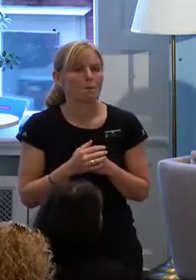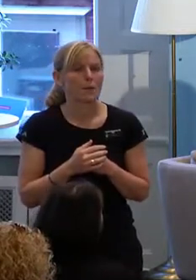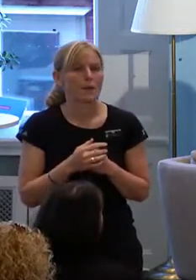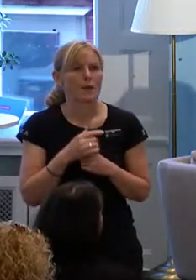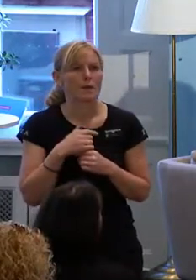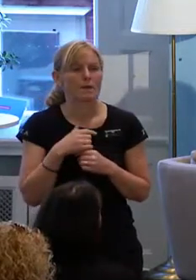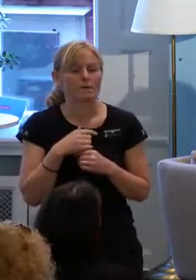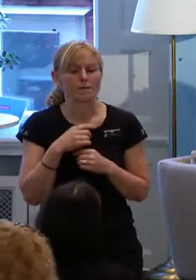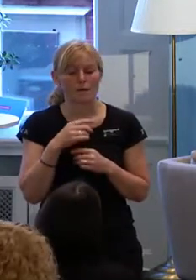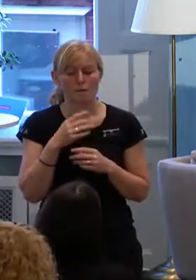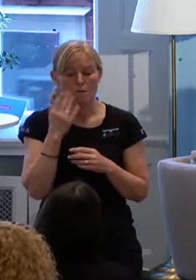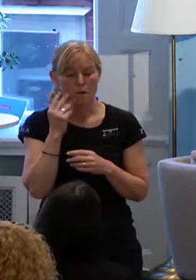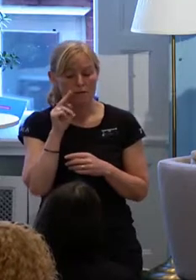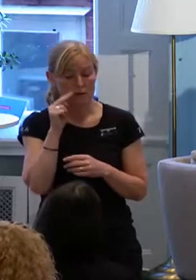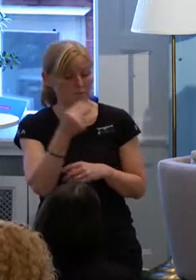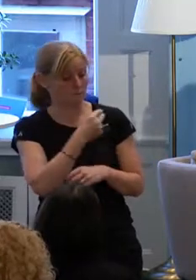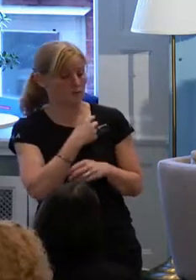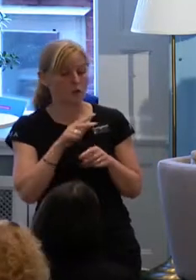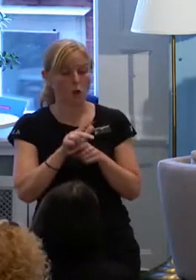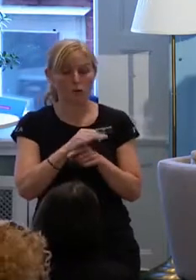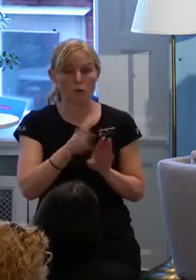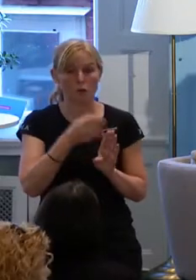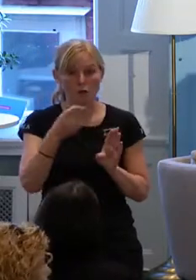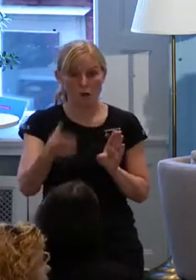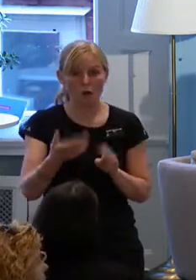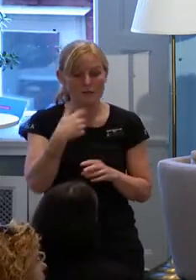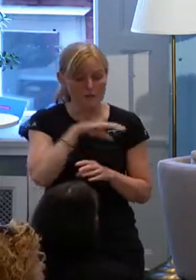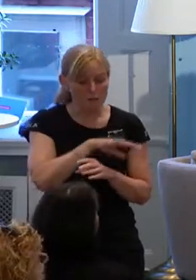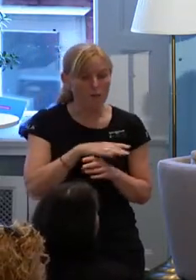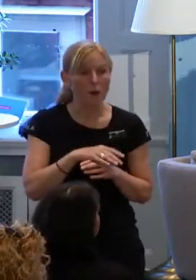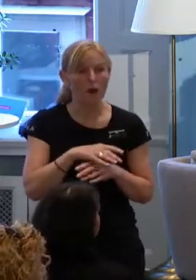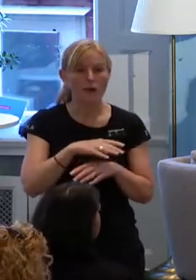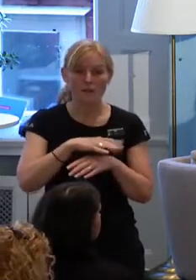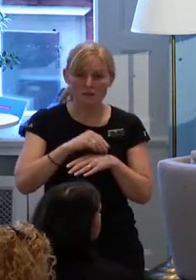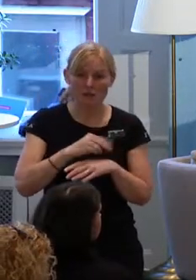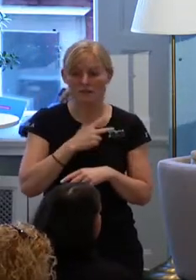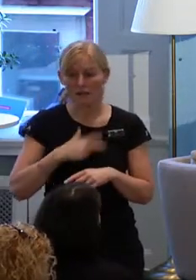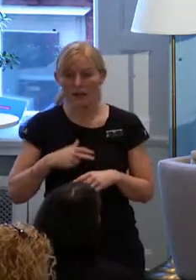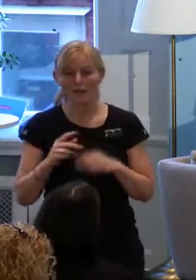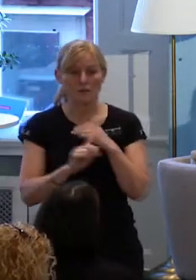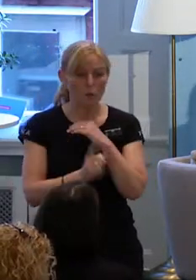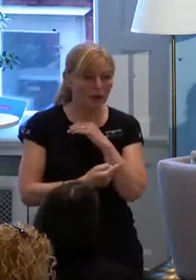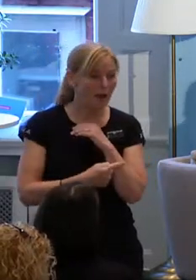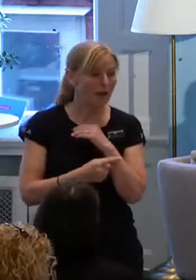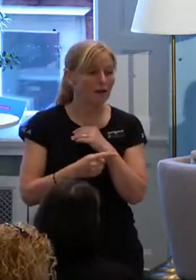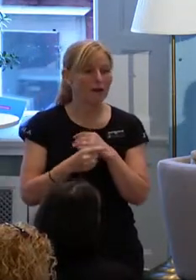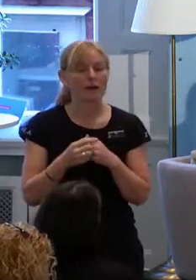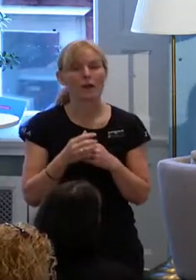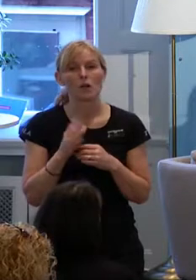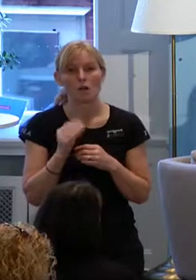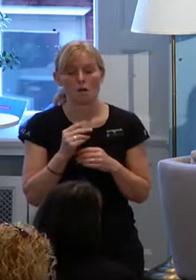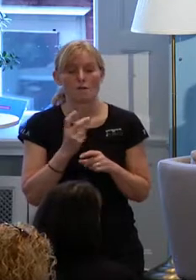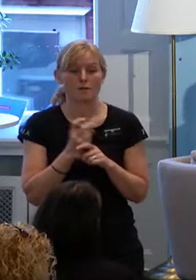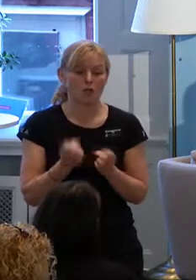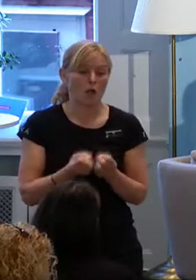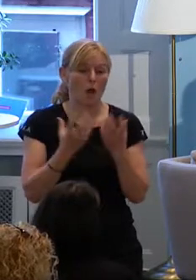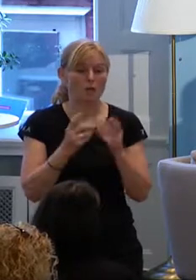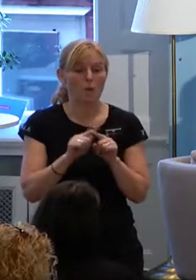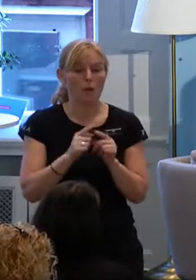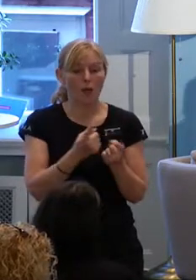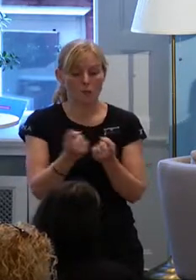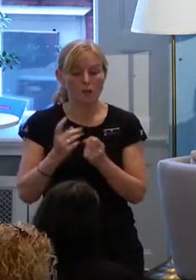vi letade historia bak till slutet på 1800-talet och en svensk och en dansk modell, och nu försöker vi lösa